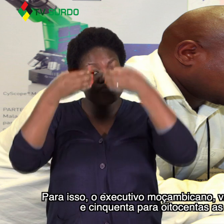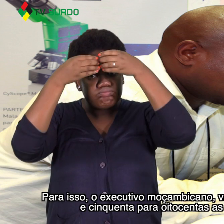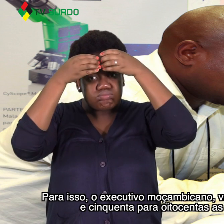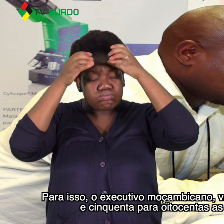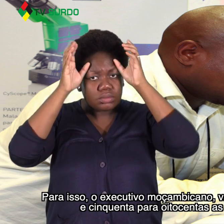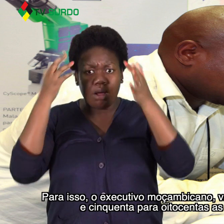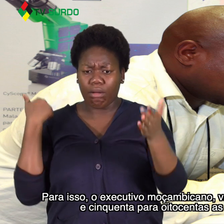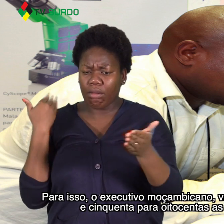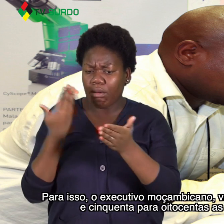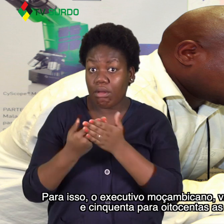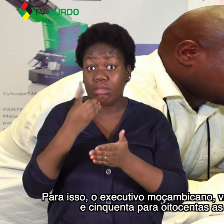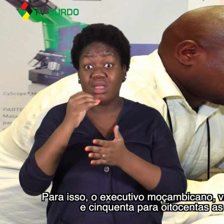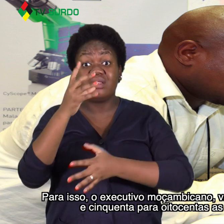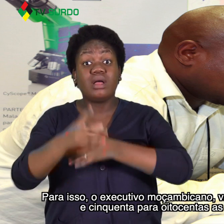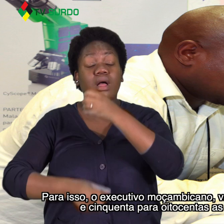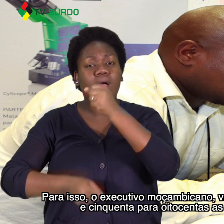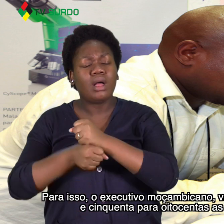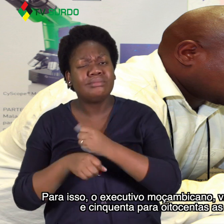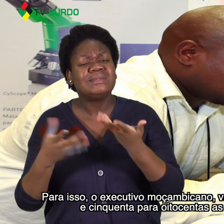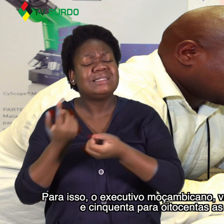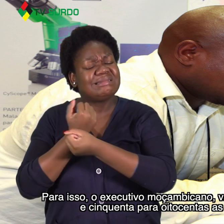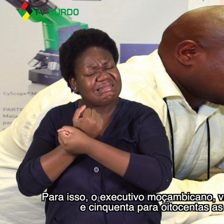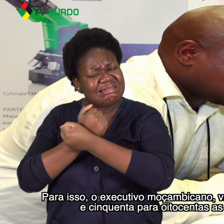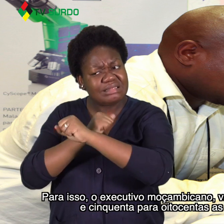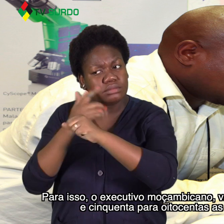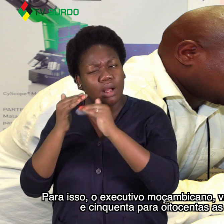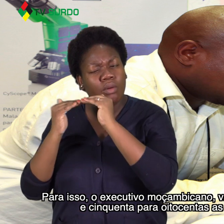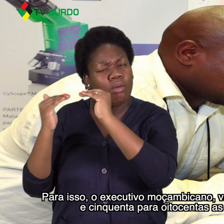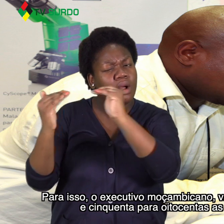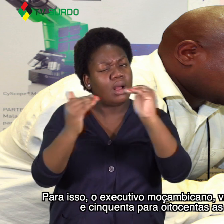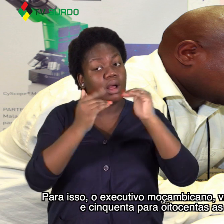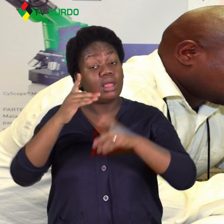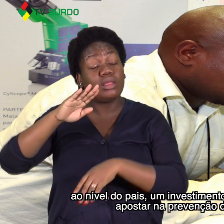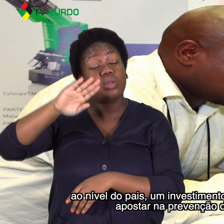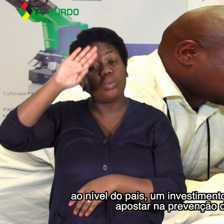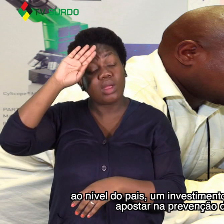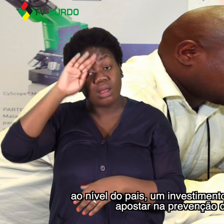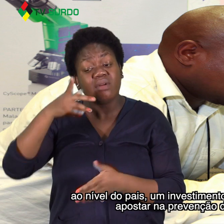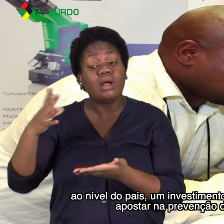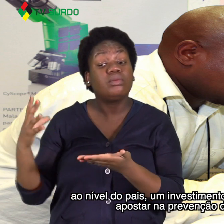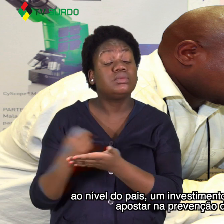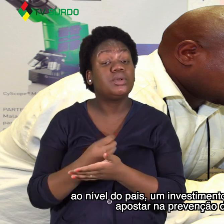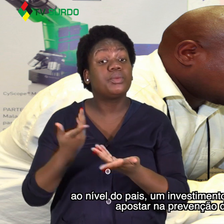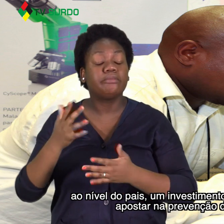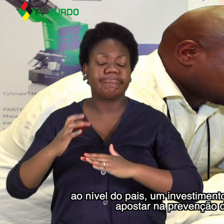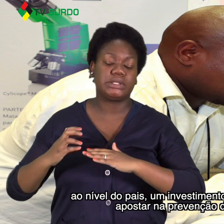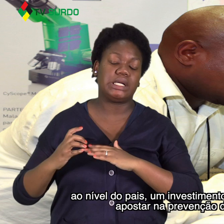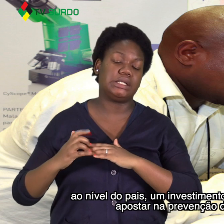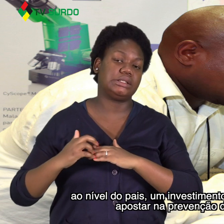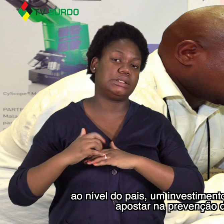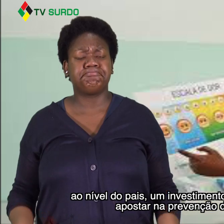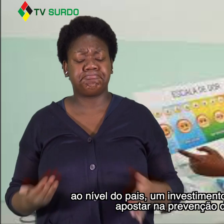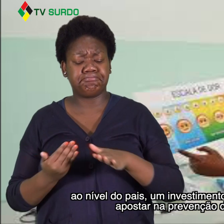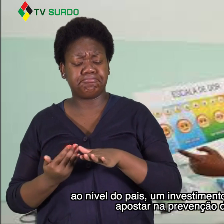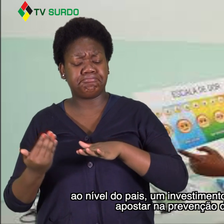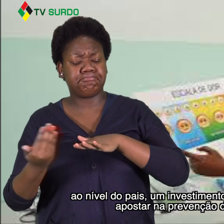moçambicano vai aumentar de 450 para 800 unidades sanitárias ao nível do país, um investimento